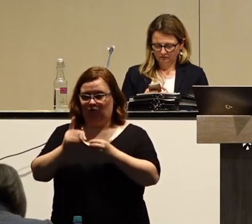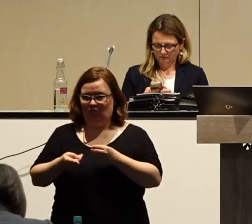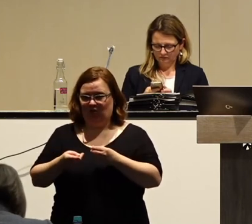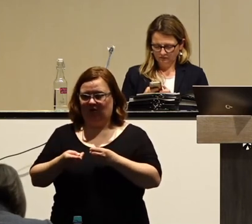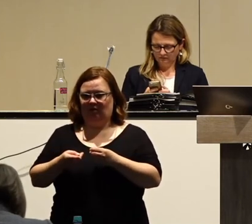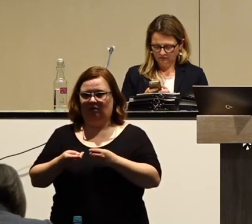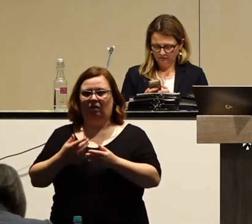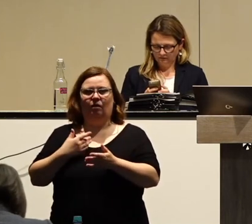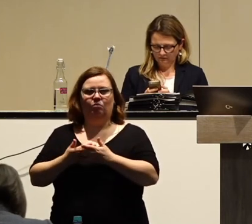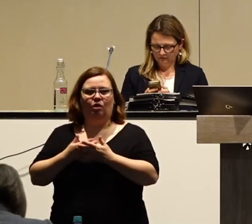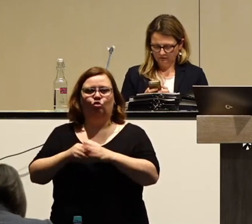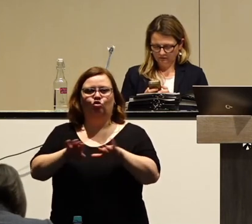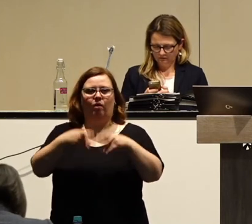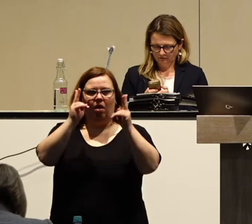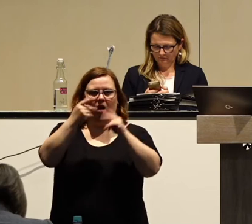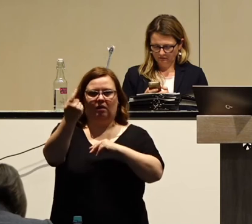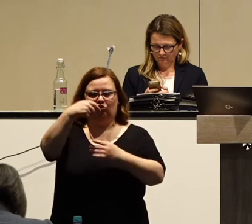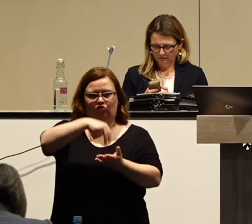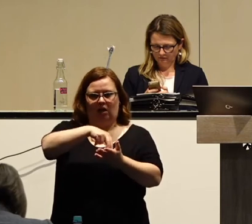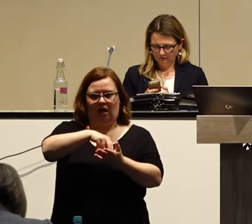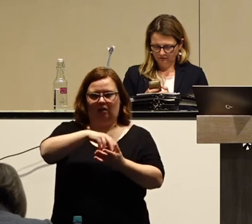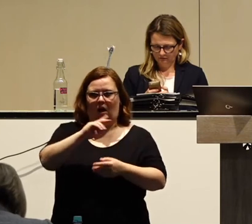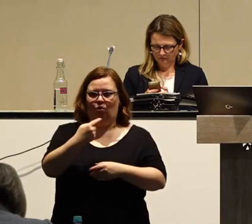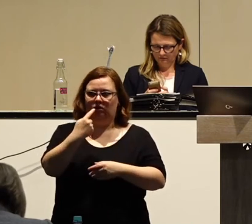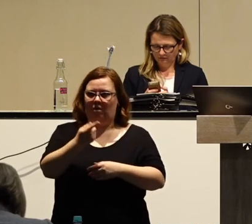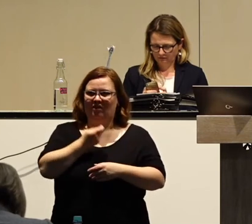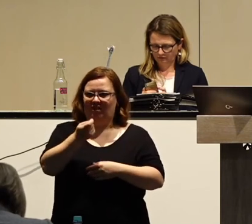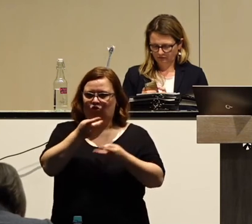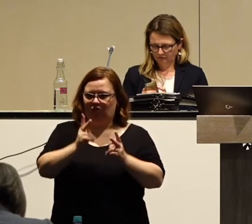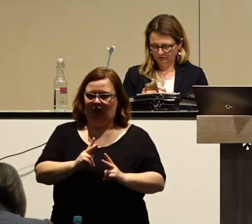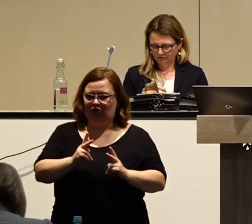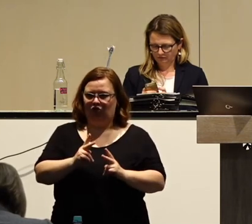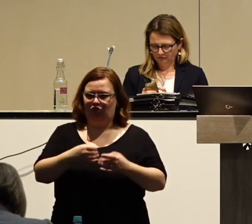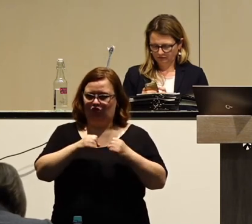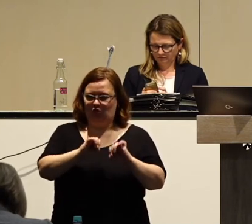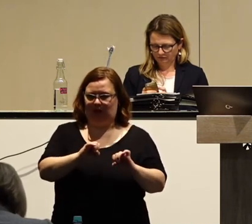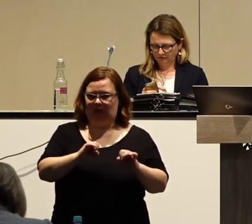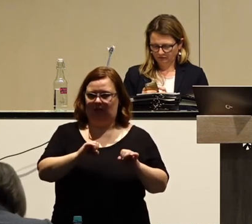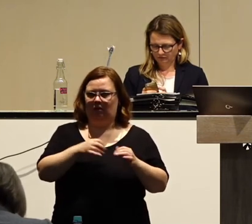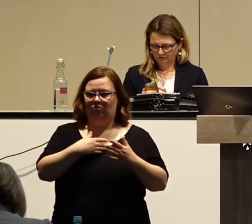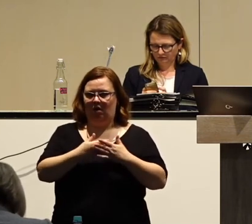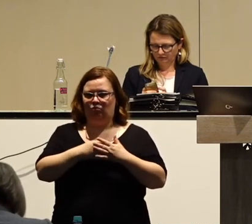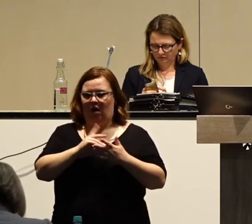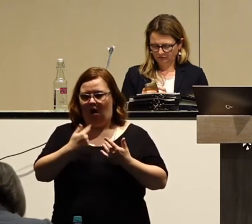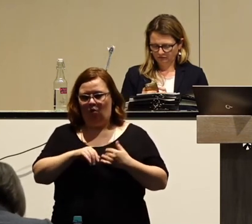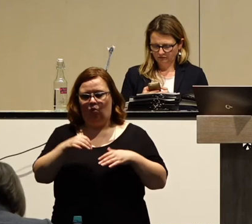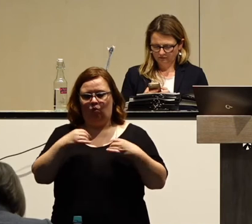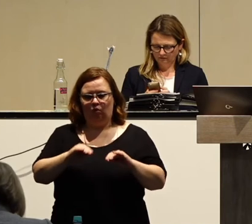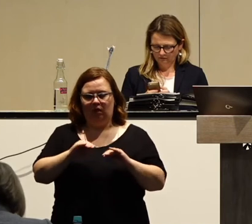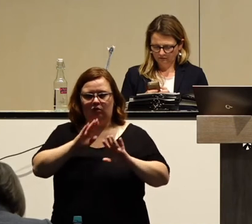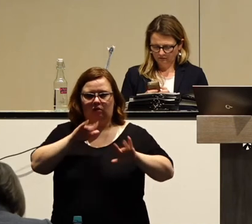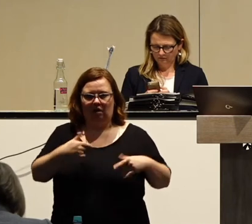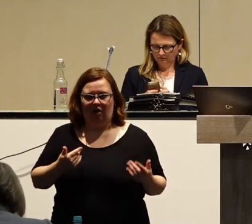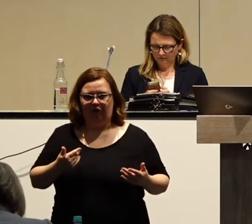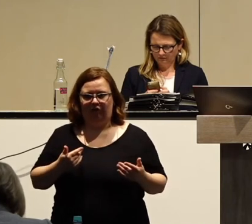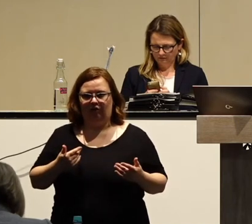natürlich auch darum, dass der Schwimmlehrer, der dort vorne steht, versicherungsrechtlich so geschützt ist, dass er diesen Unterricht auch